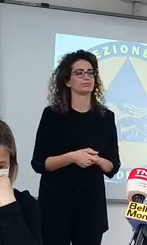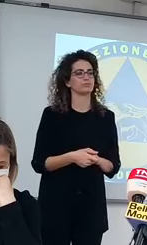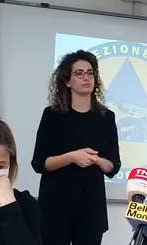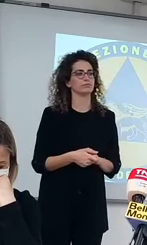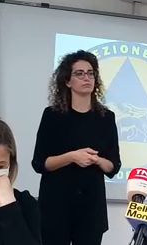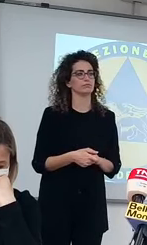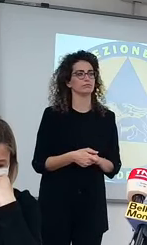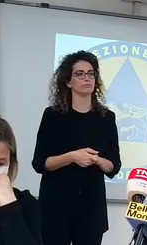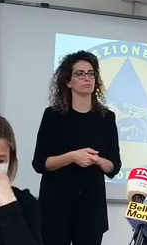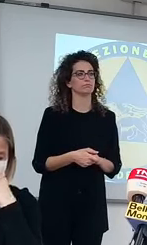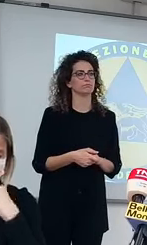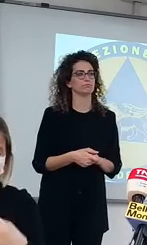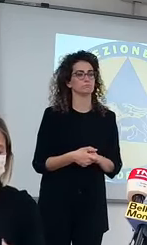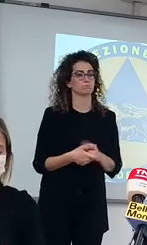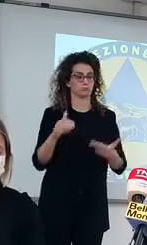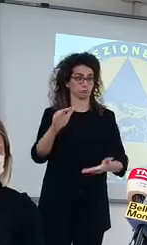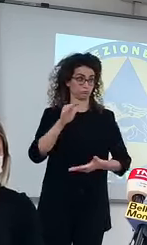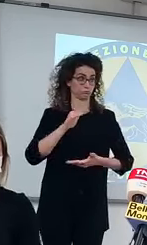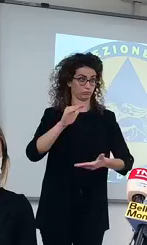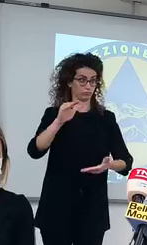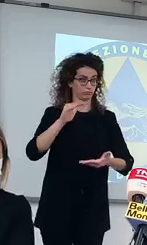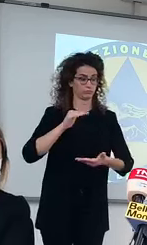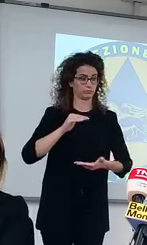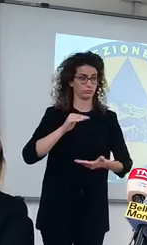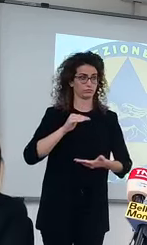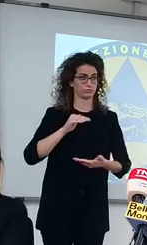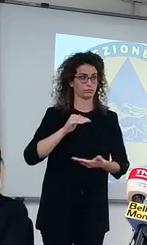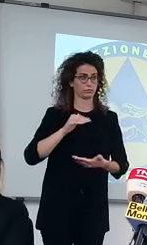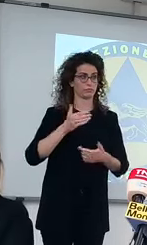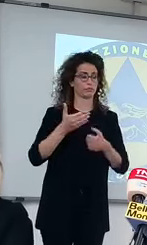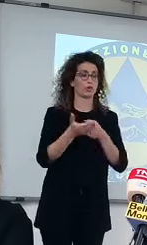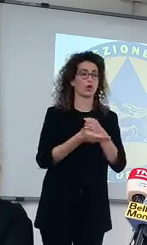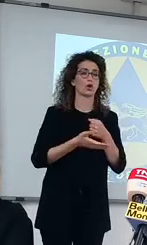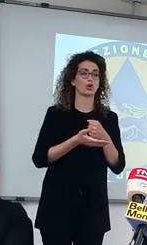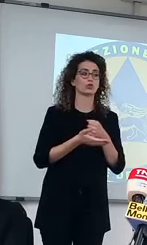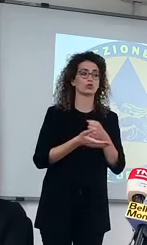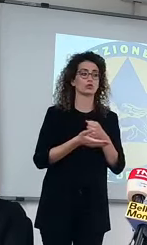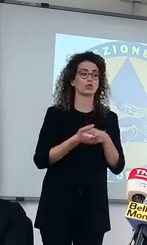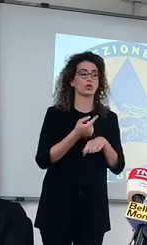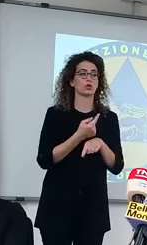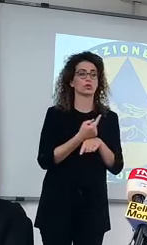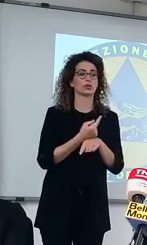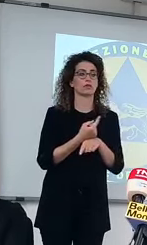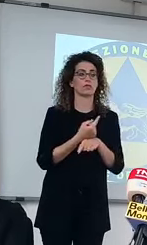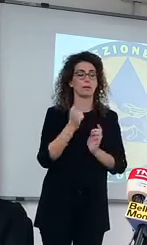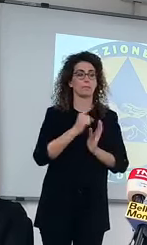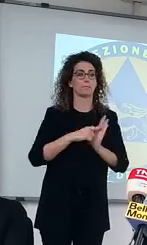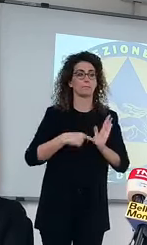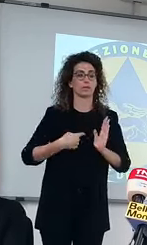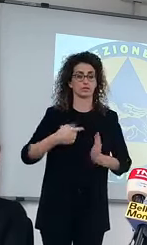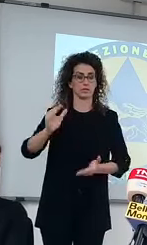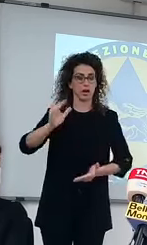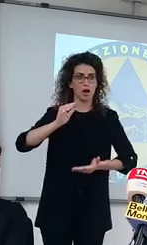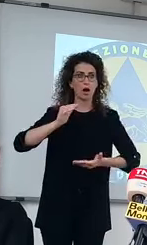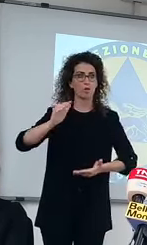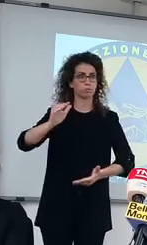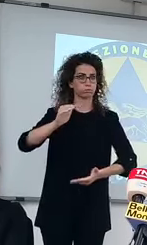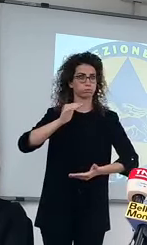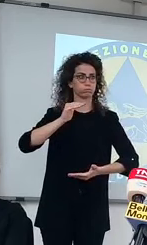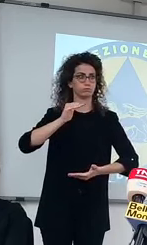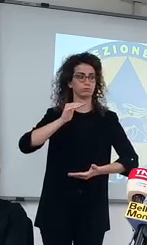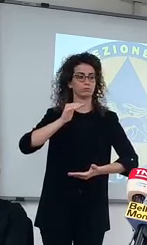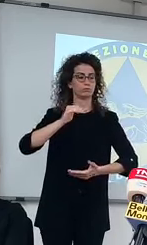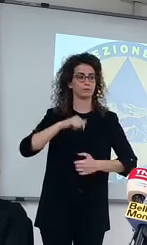quanto riguarda le forniture, no? Giugno doveva essere un mese di forniture piuttosto abbondanti,